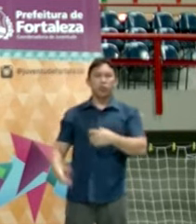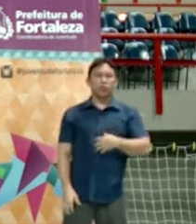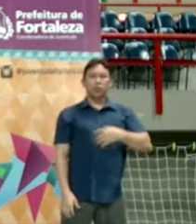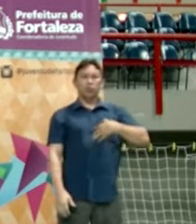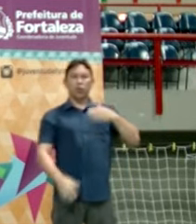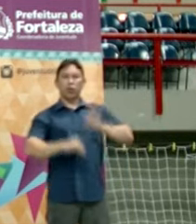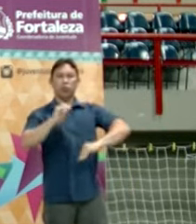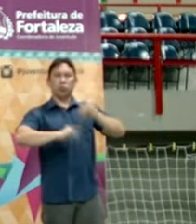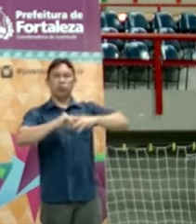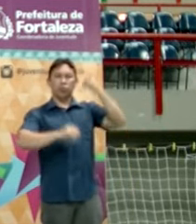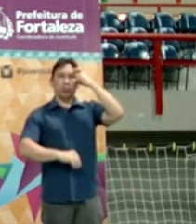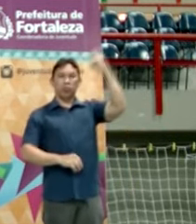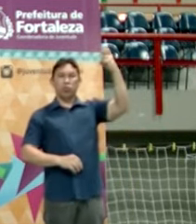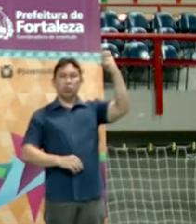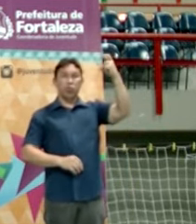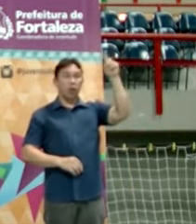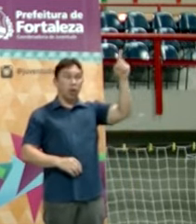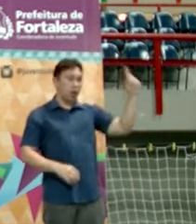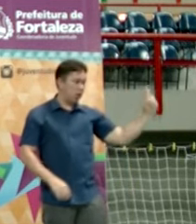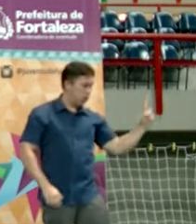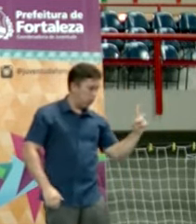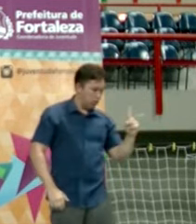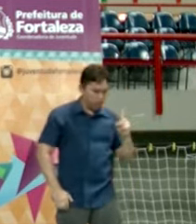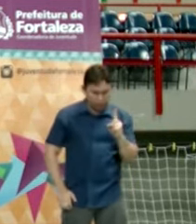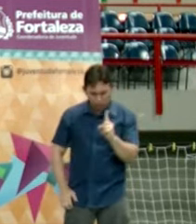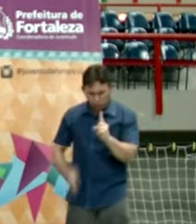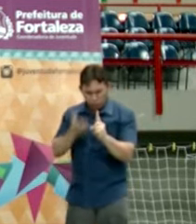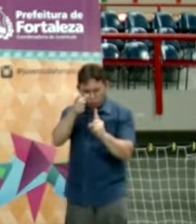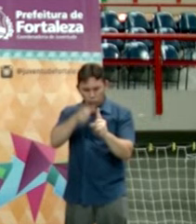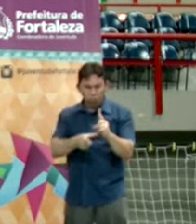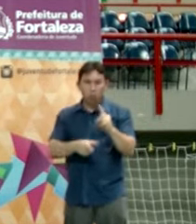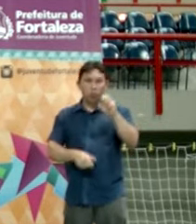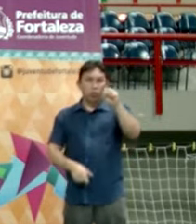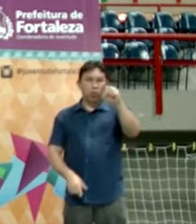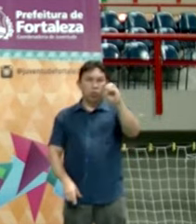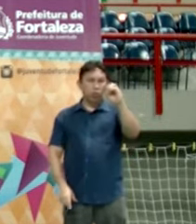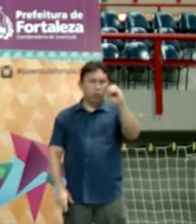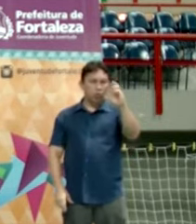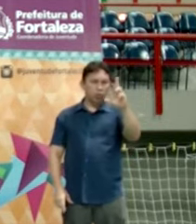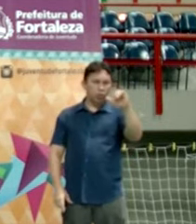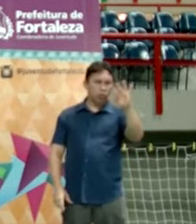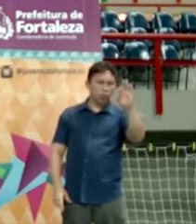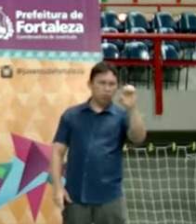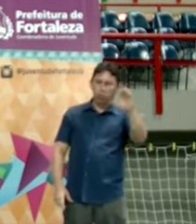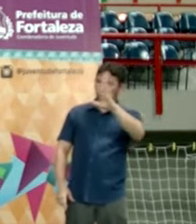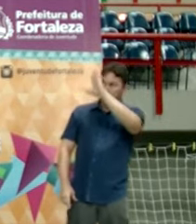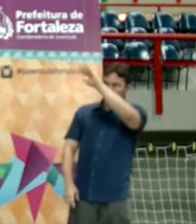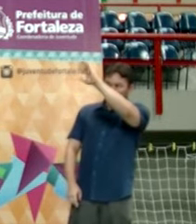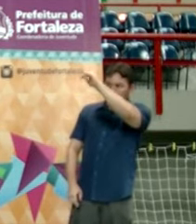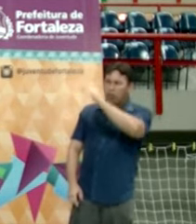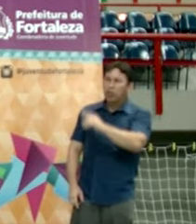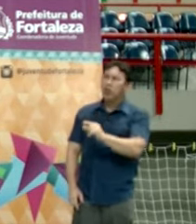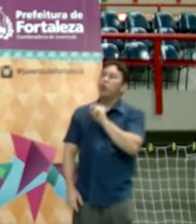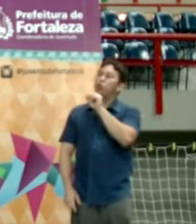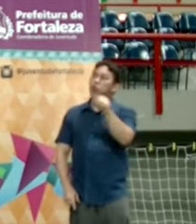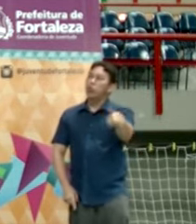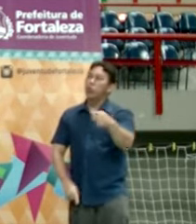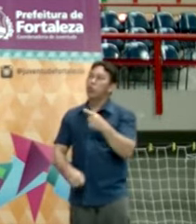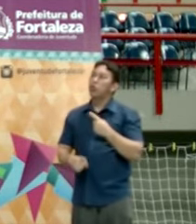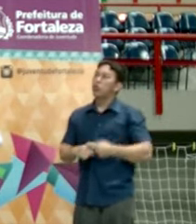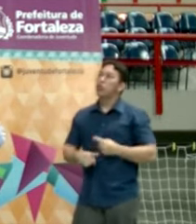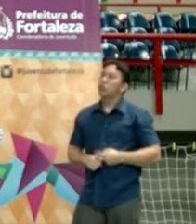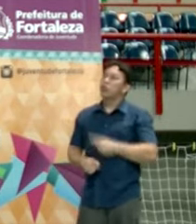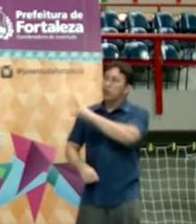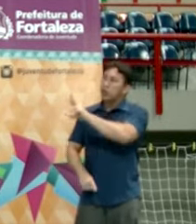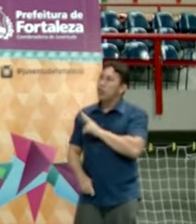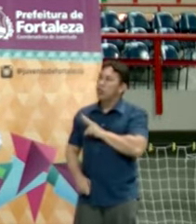donos do conhecimento. Aí quando Sócrates vem dizer, chama um sofista para conversa e diz, ei bicho, e o que é isso? Aí o cara diz,